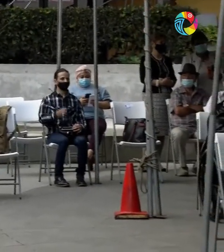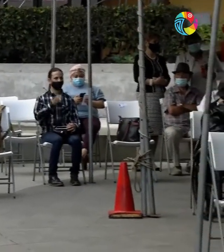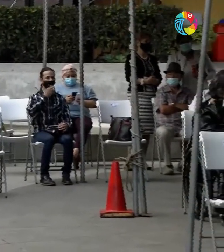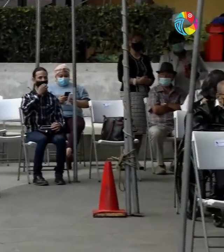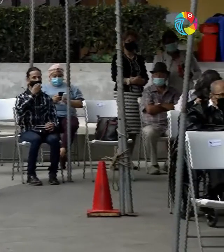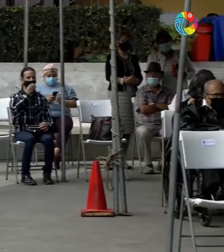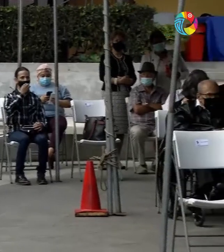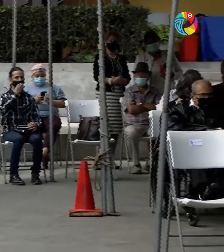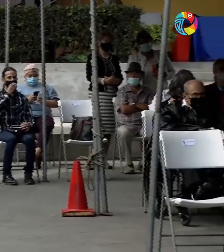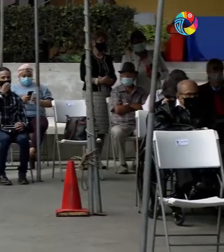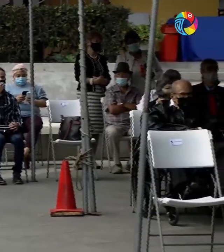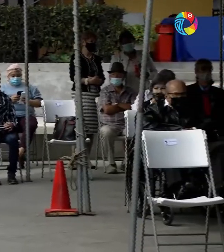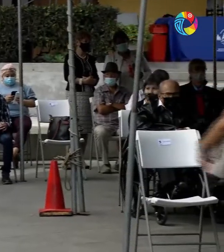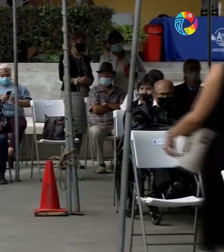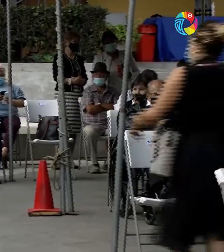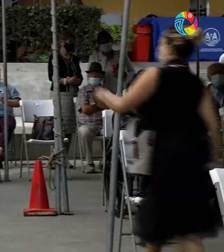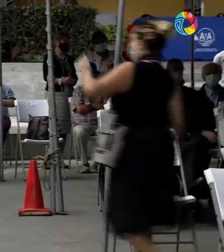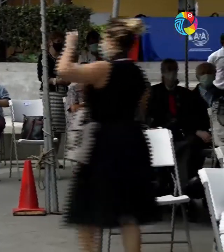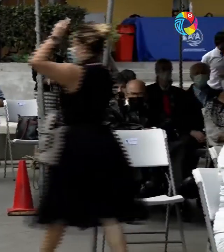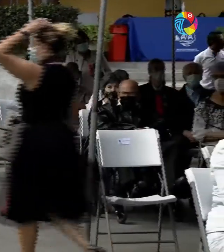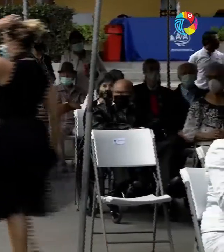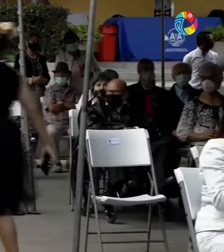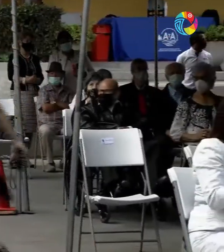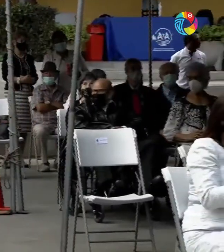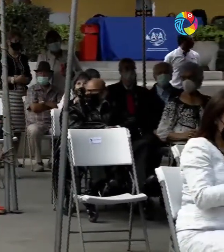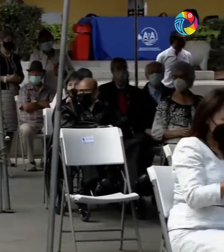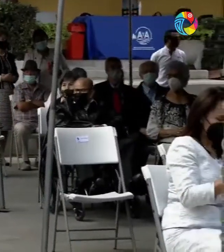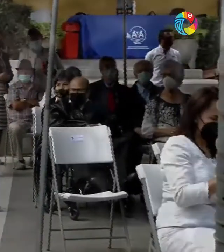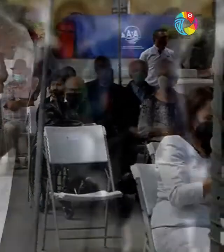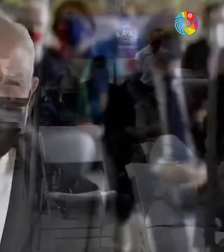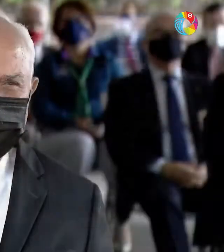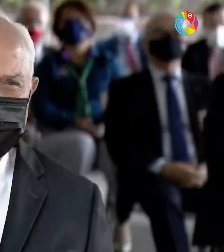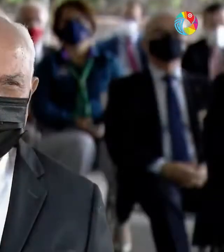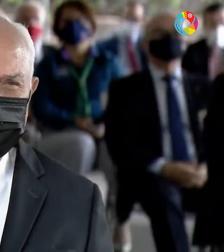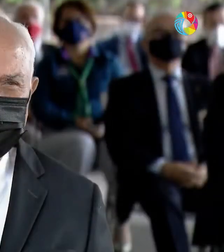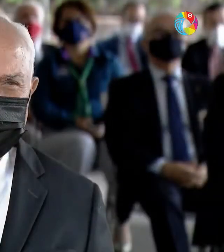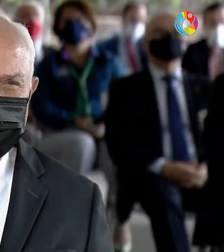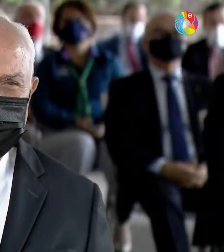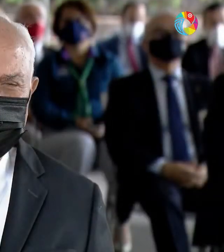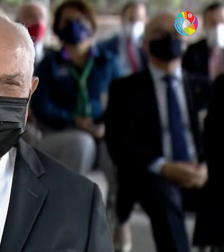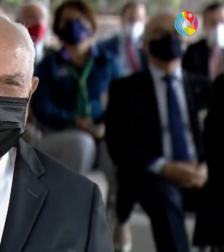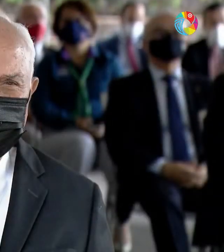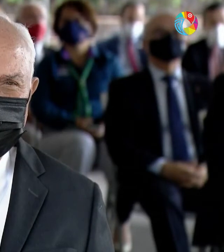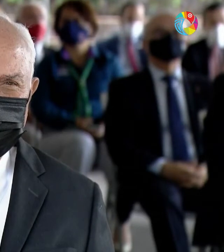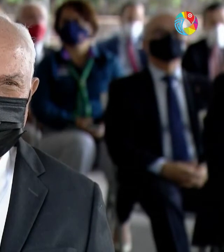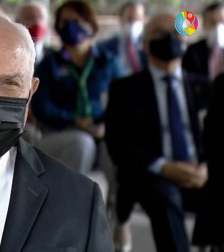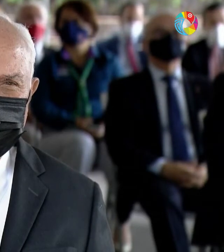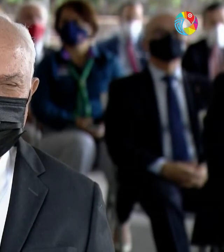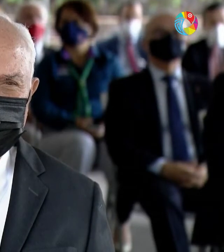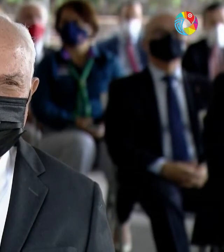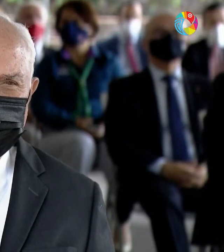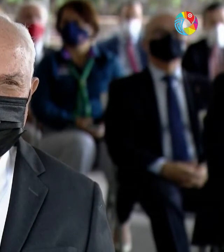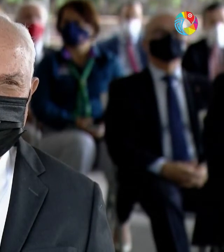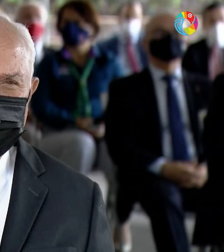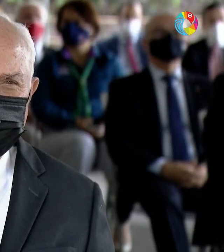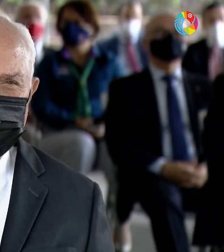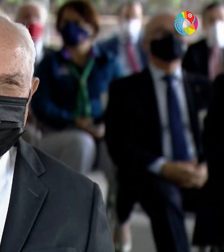del antiguo cuartel Bellavista, hoy Museo Nacional, como símbolo de la destrucción de la